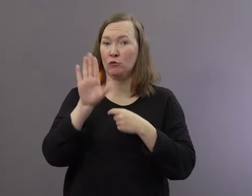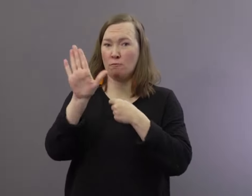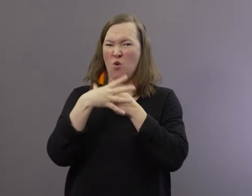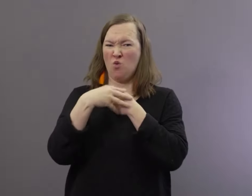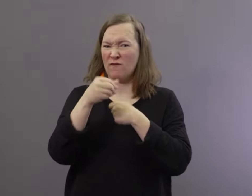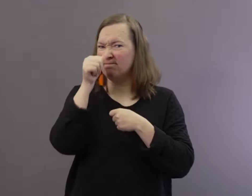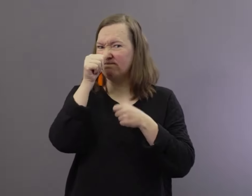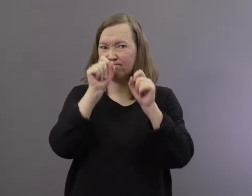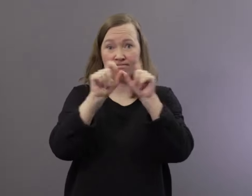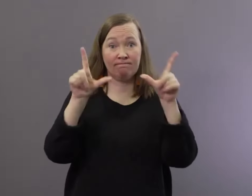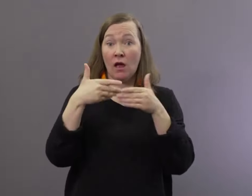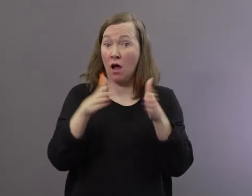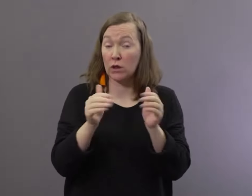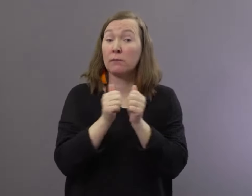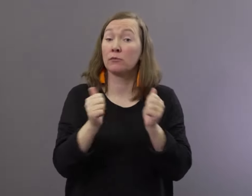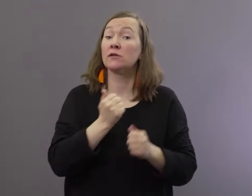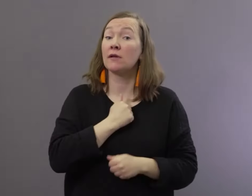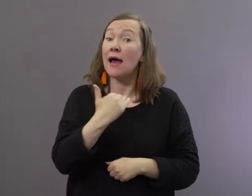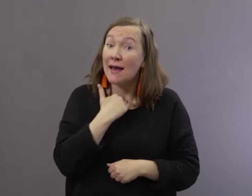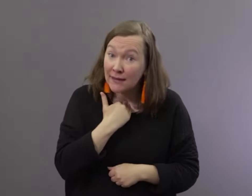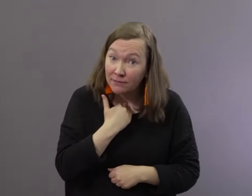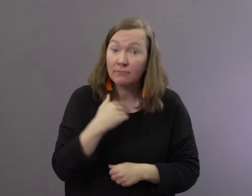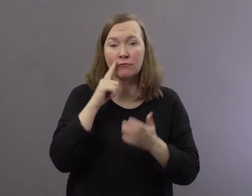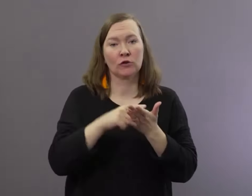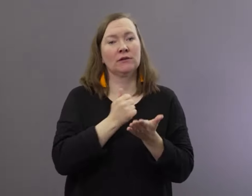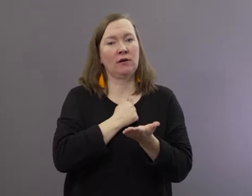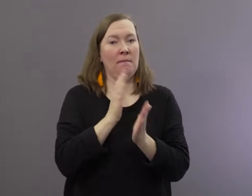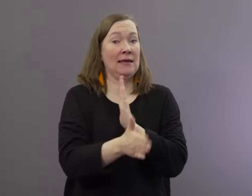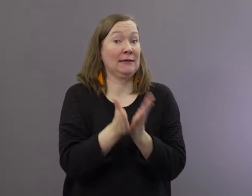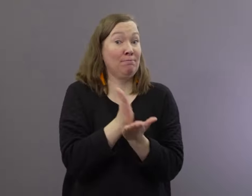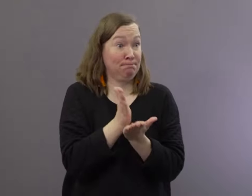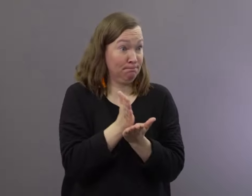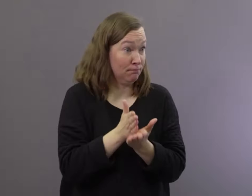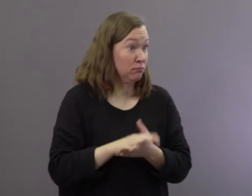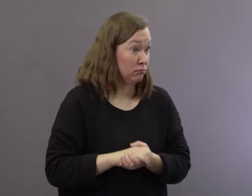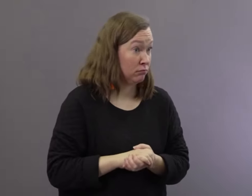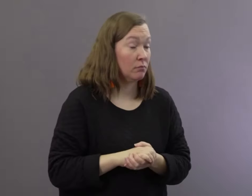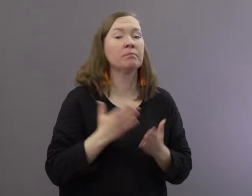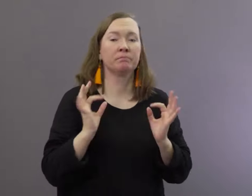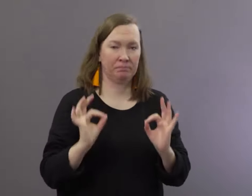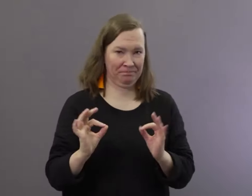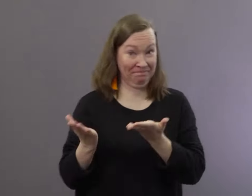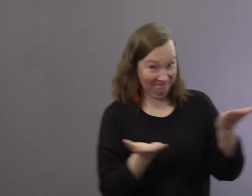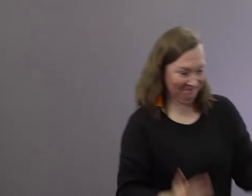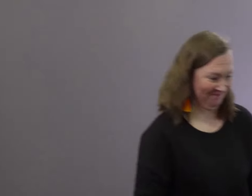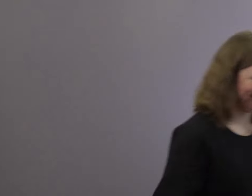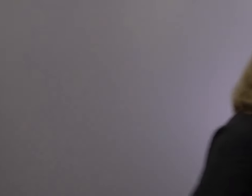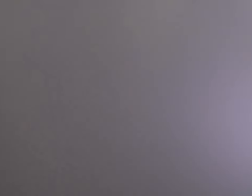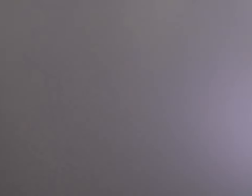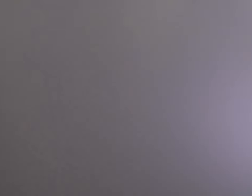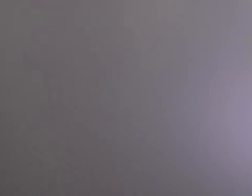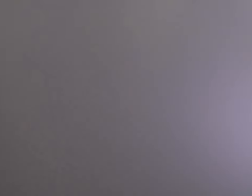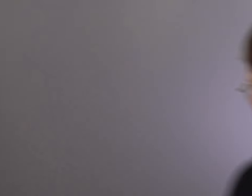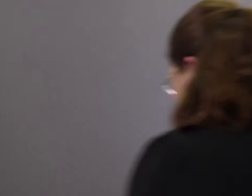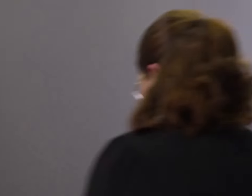Joo, kiitos. Eli paljon. Hetki vielä. Arvoisa saamme Sarilta nyt äänen, ja eli saamme täältä